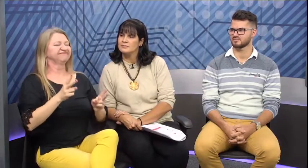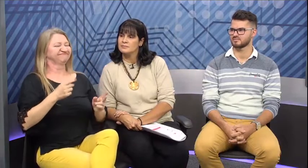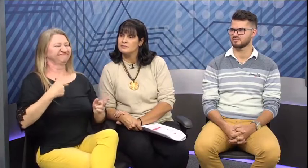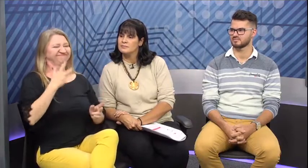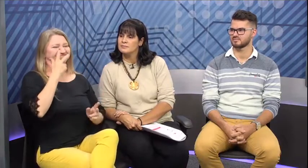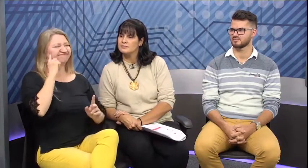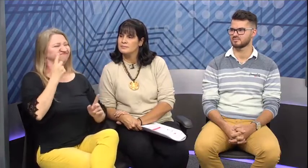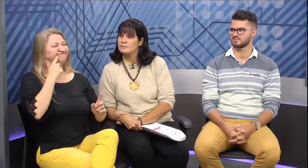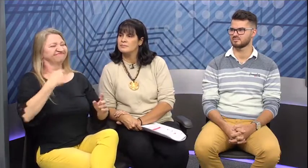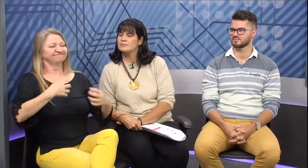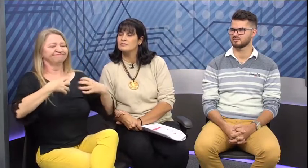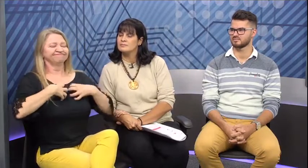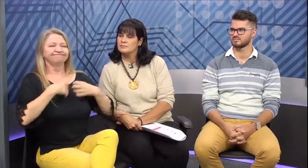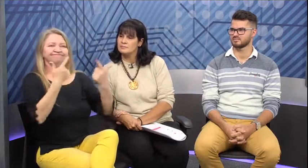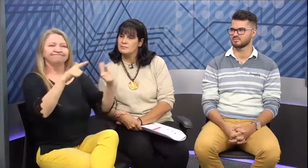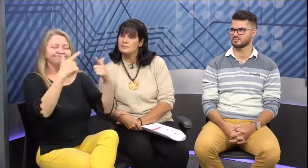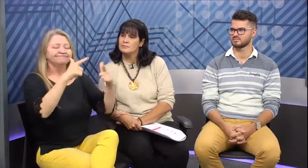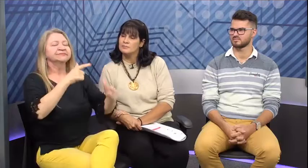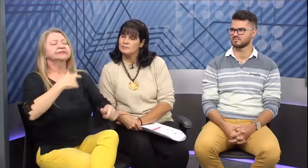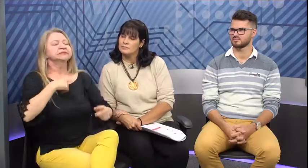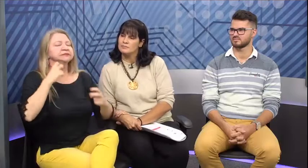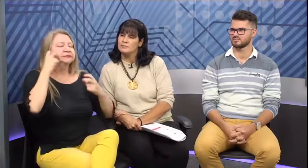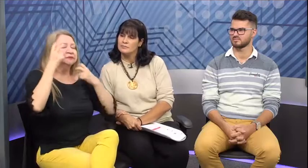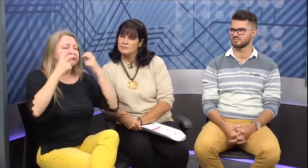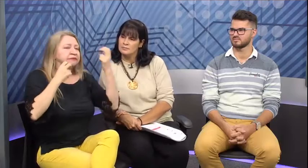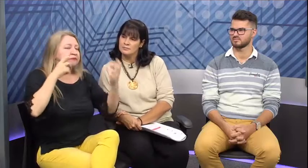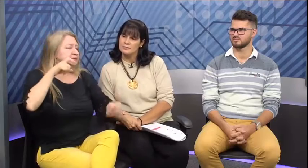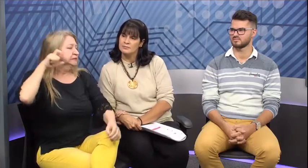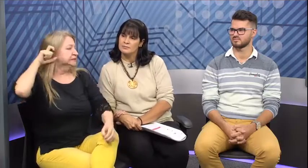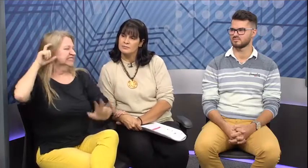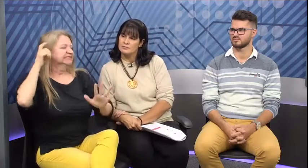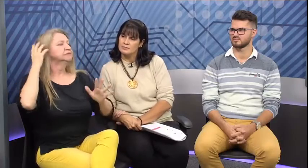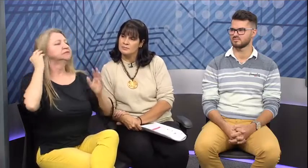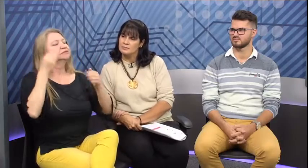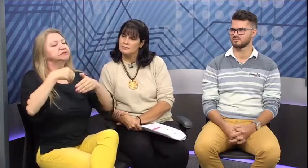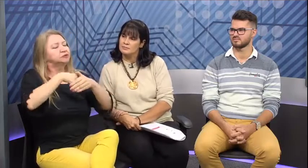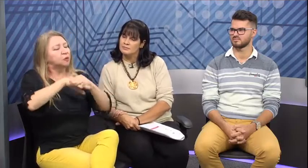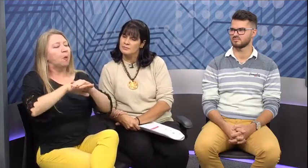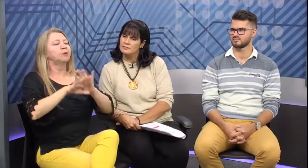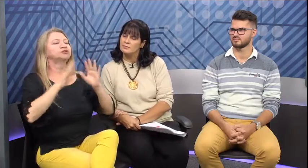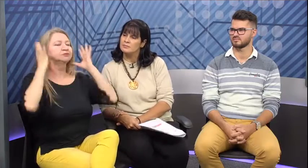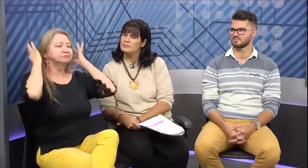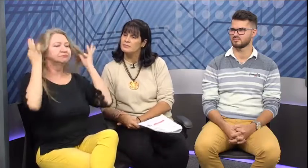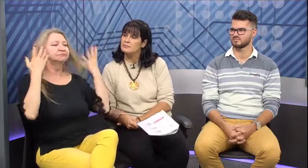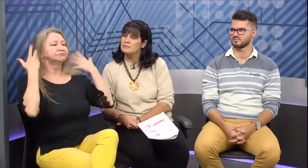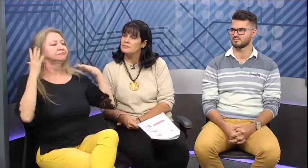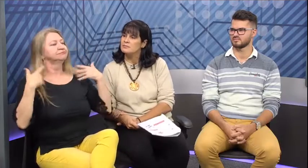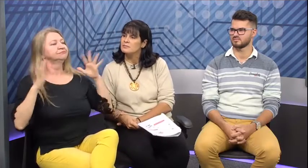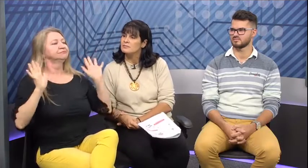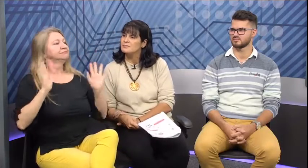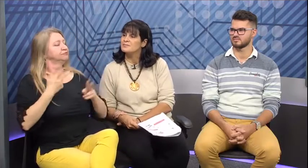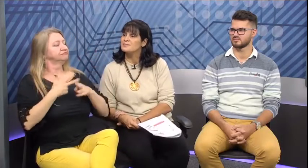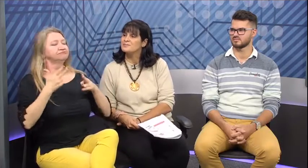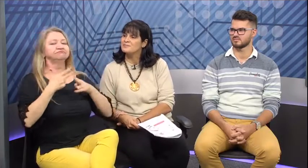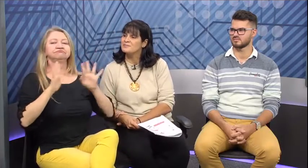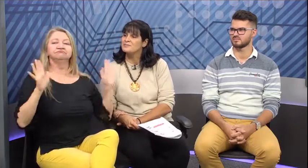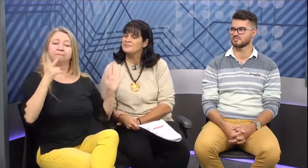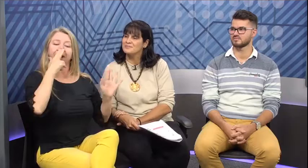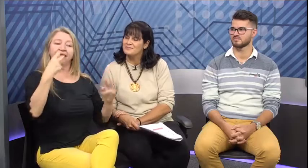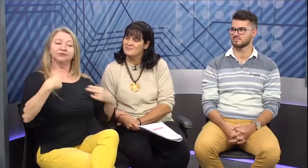bem determinada para mim, né? Então, eu tinha bastante vergonha do que as pessoas iam ver, iam falar. Por isso que eu escondia, eu usava sempre o cabelo